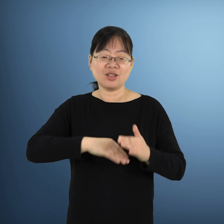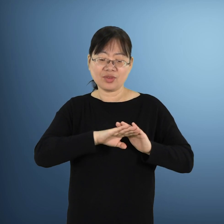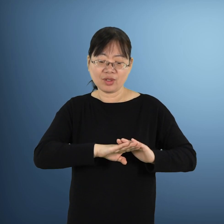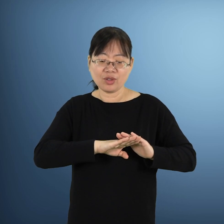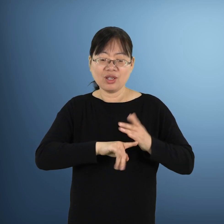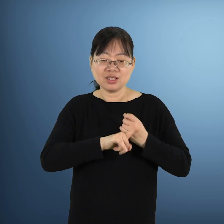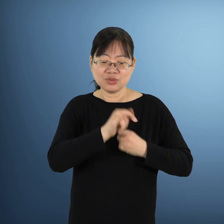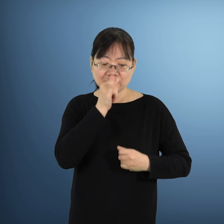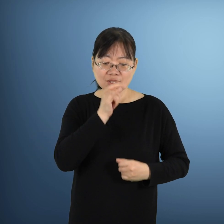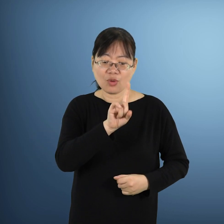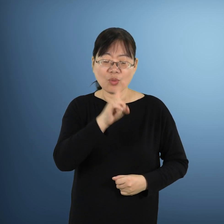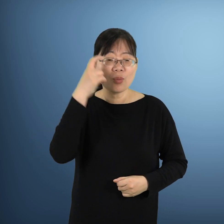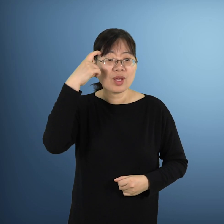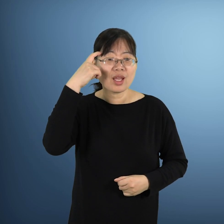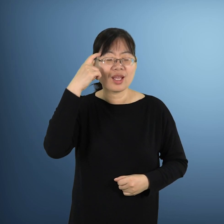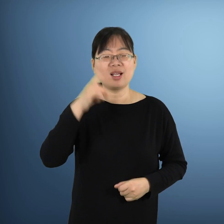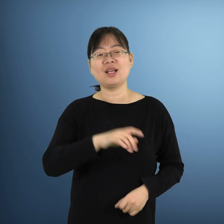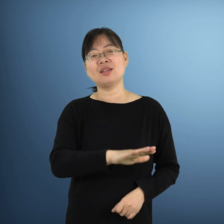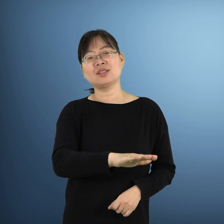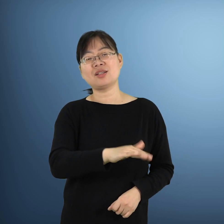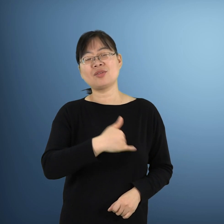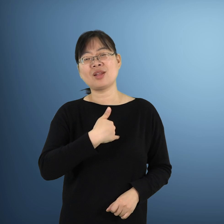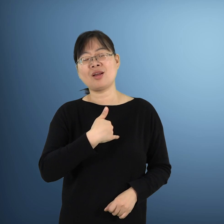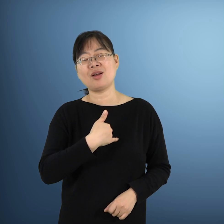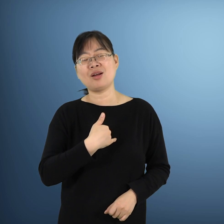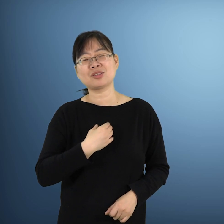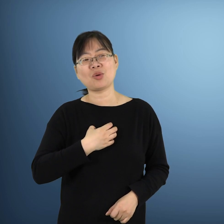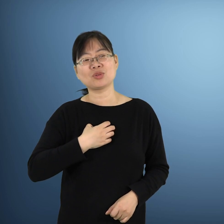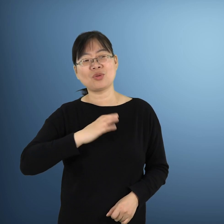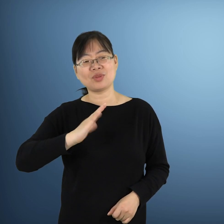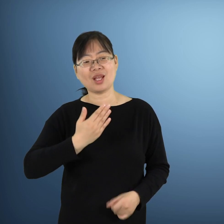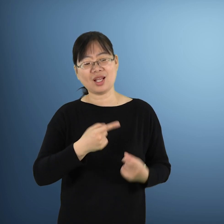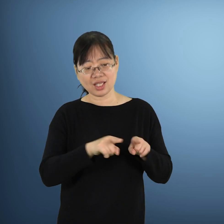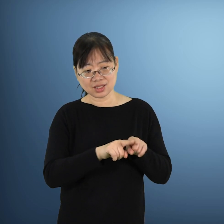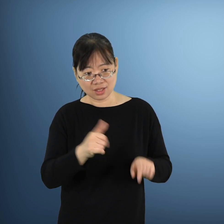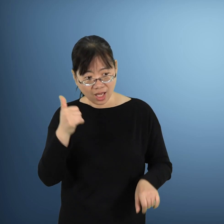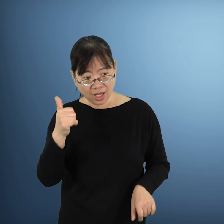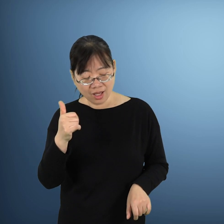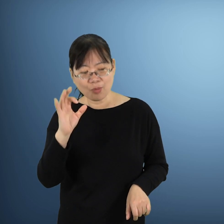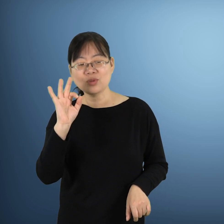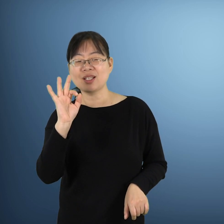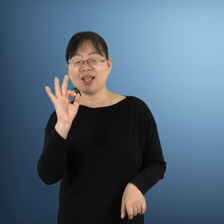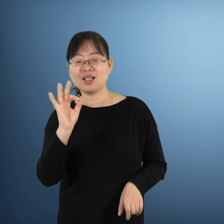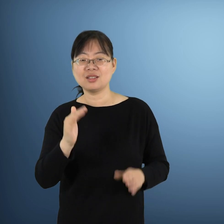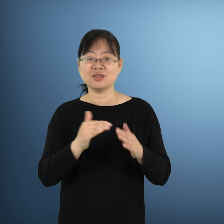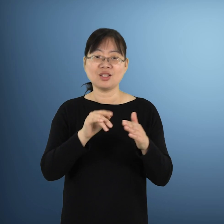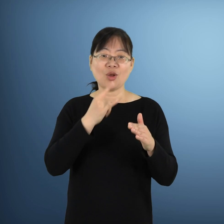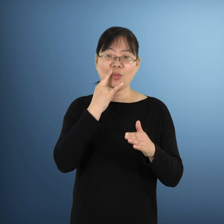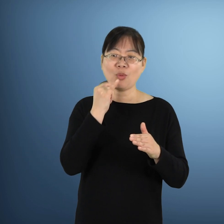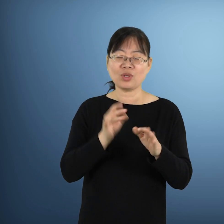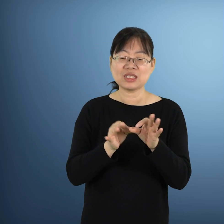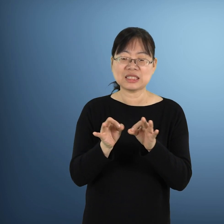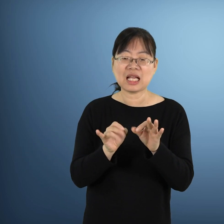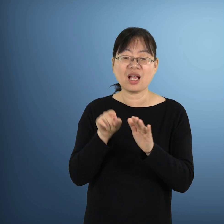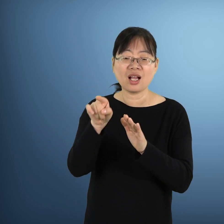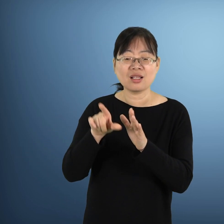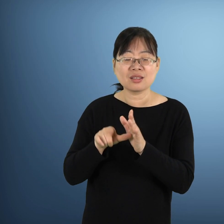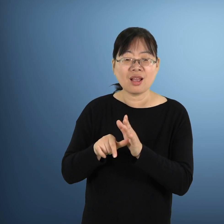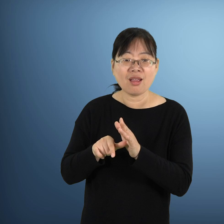남겨두고 가냐 그 말이에요. 가실 때 얘들아 아무래도 불안하다. 같이 가자. 그러니까 집에서도 어머니들이 시장 갈